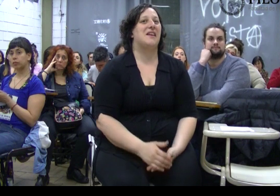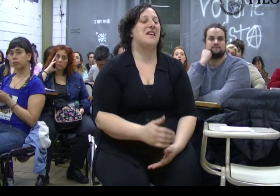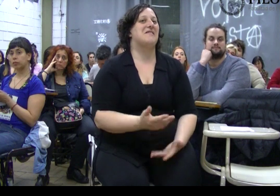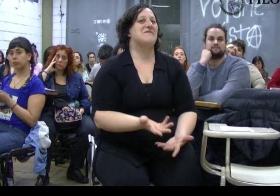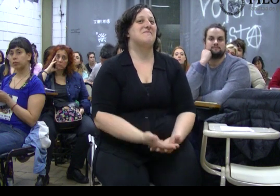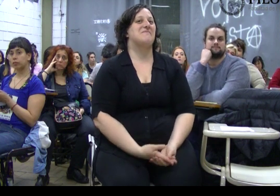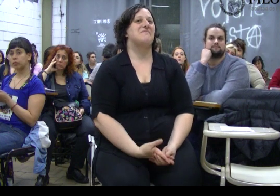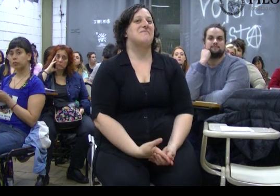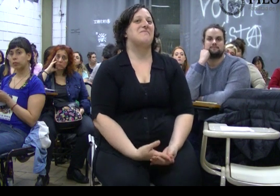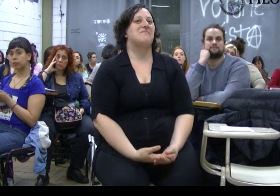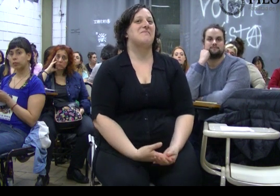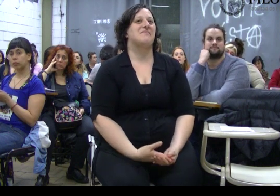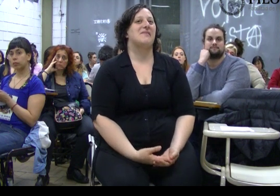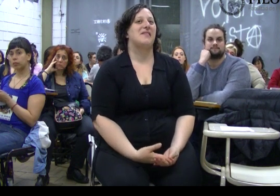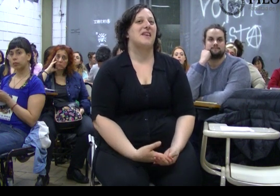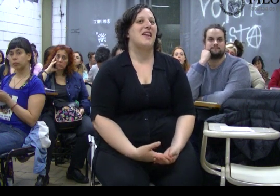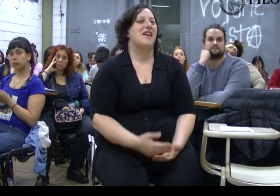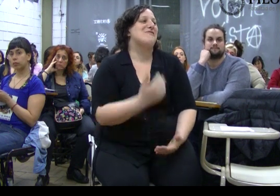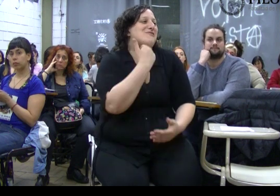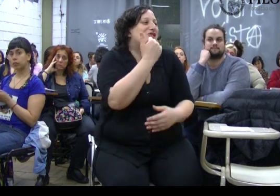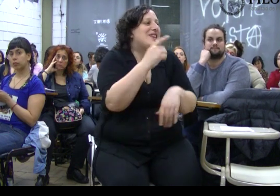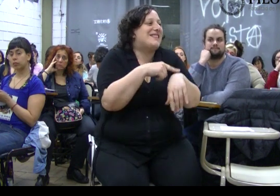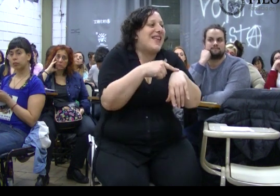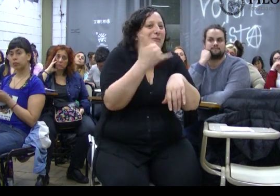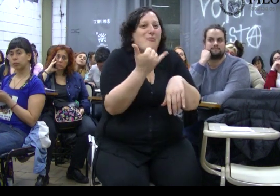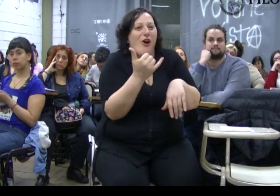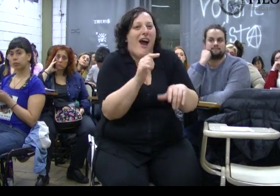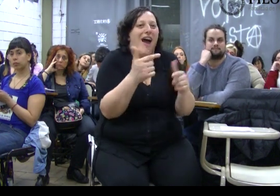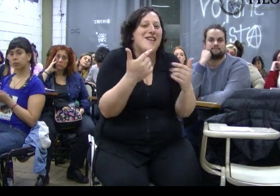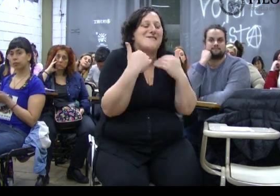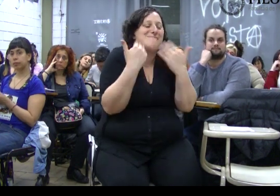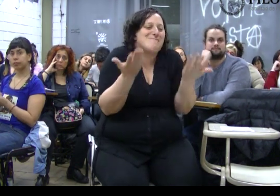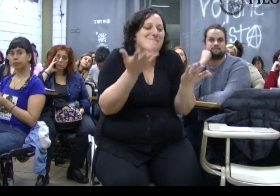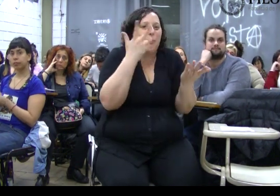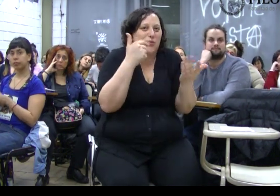tiempo. ¿Dónde está?